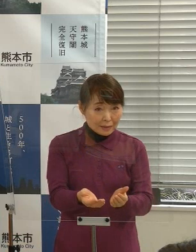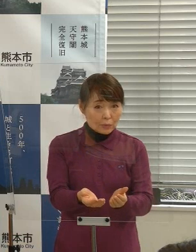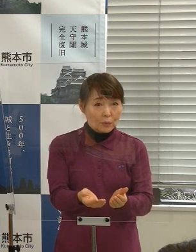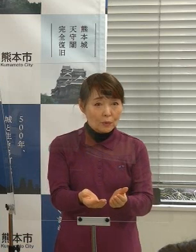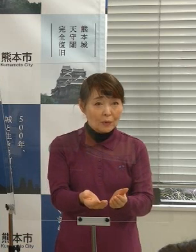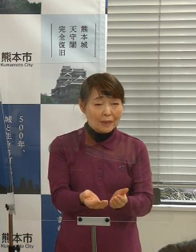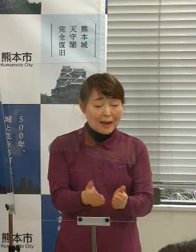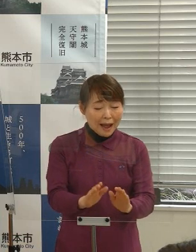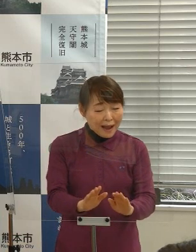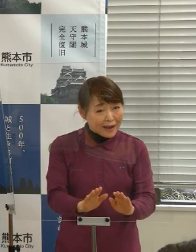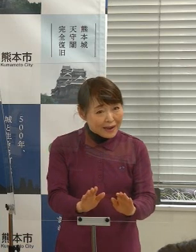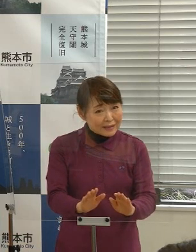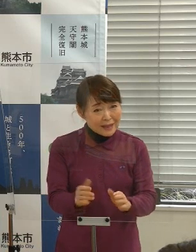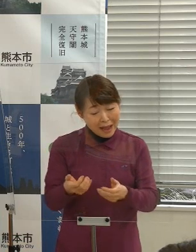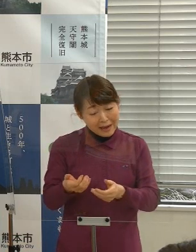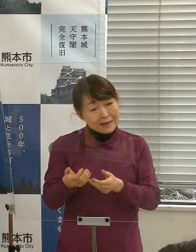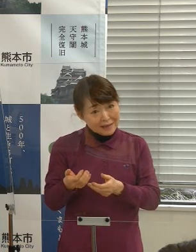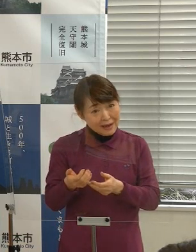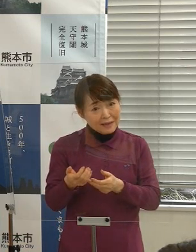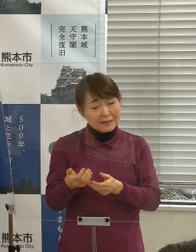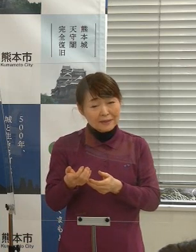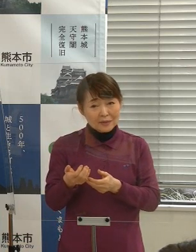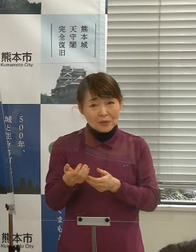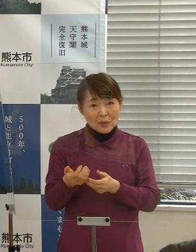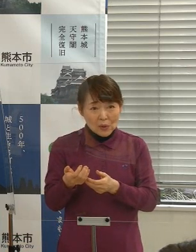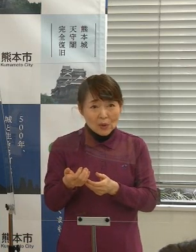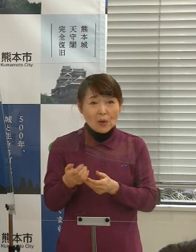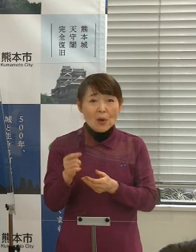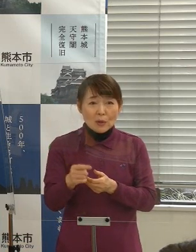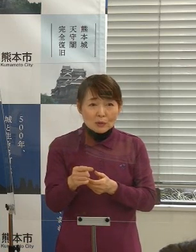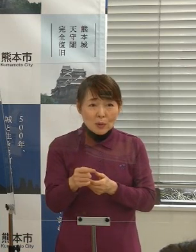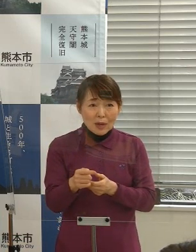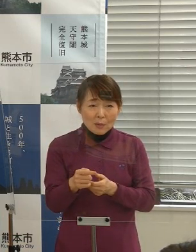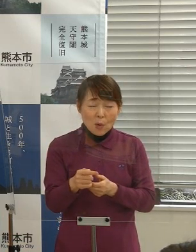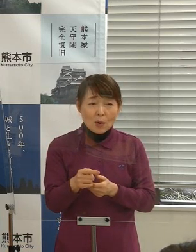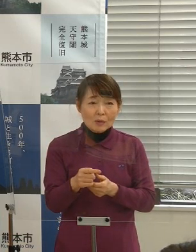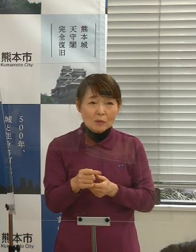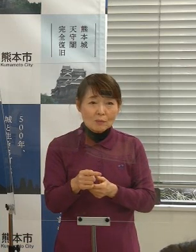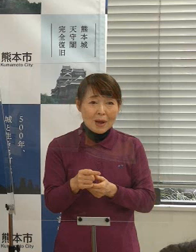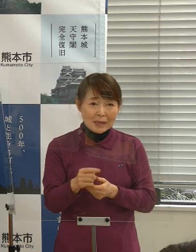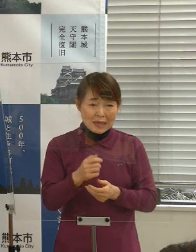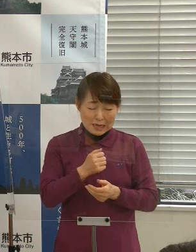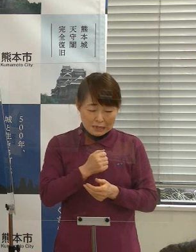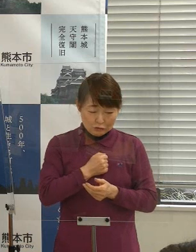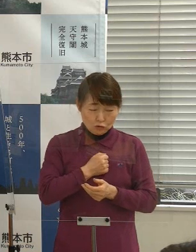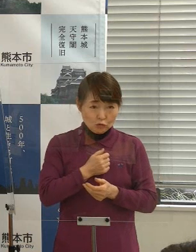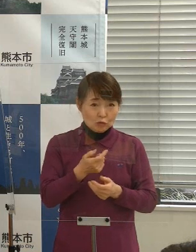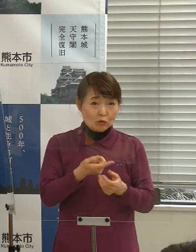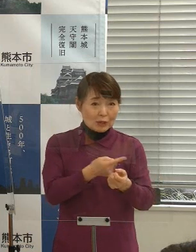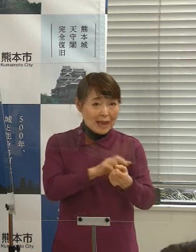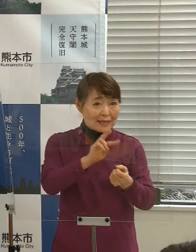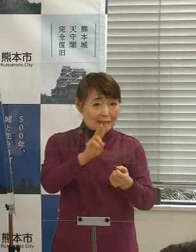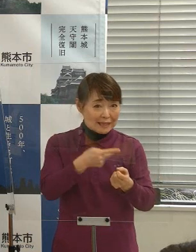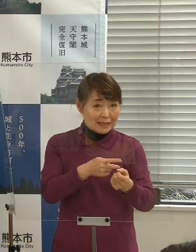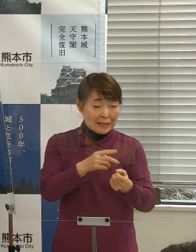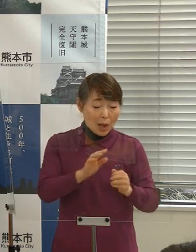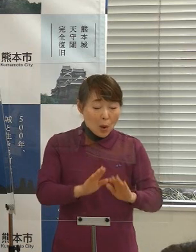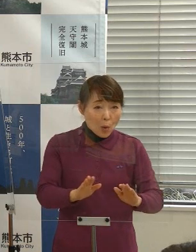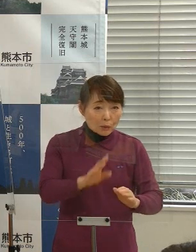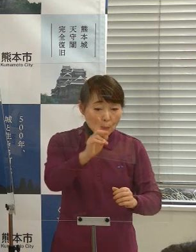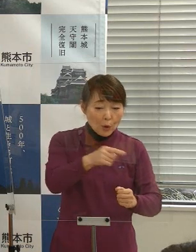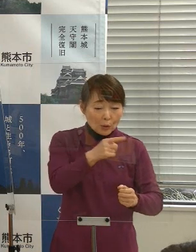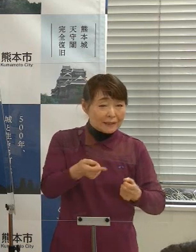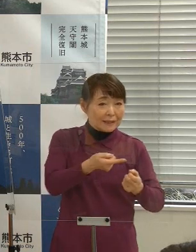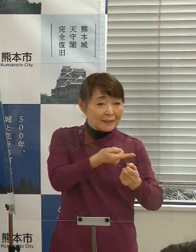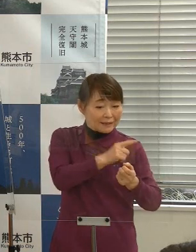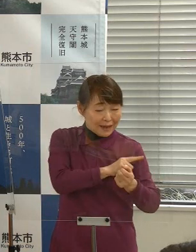ちゃんがですね、やはりその出自をする権利も含めてですね、そういった子どもの人権をしっかり守ってあげることができ